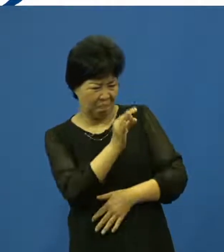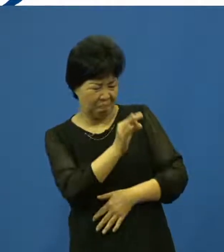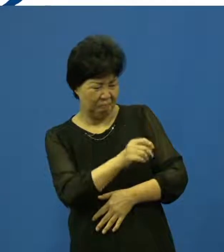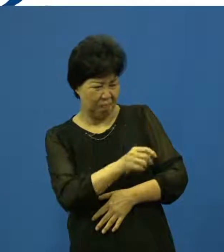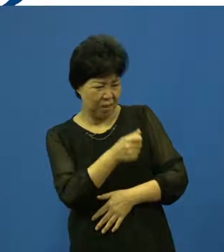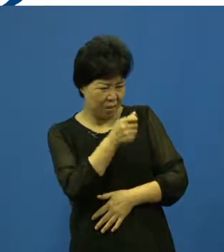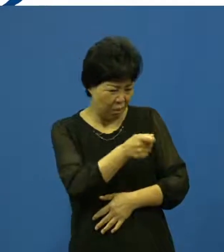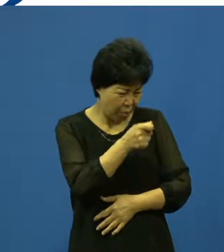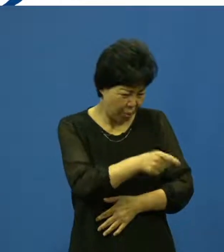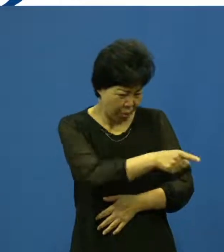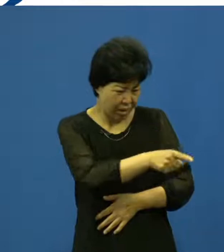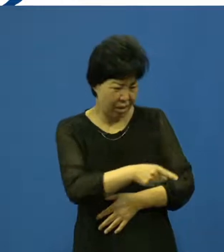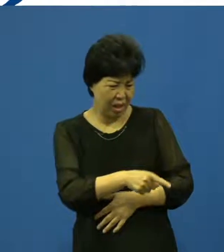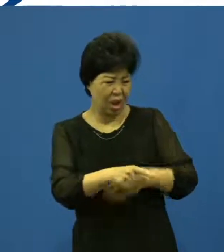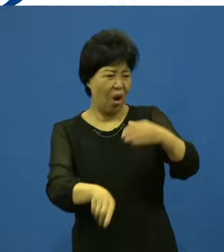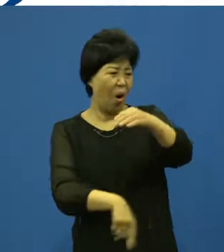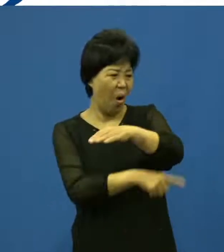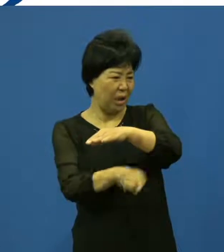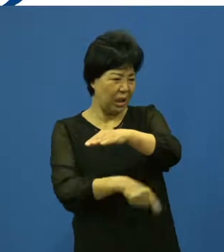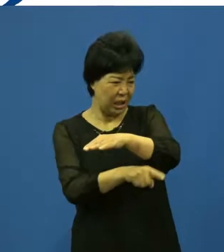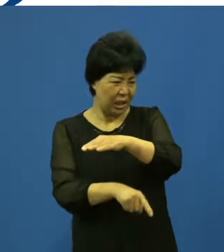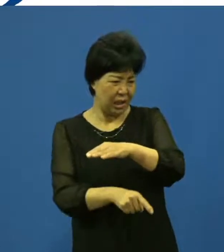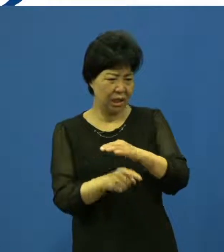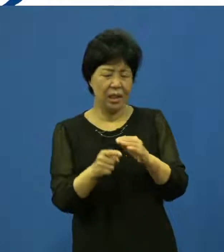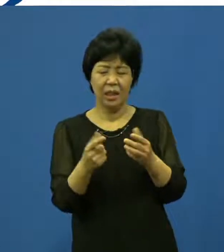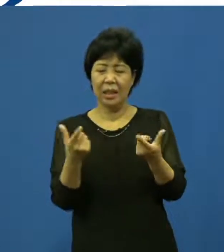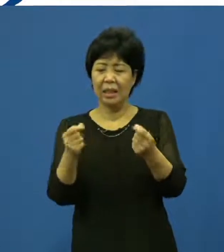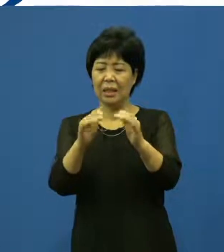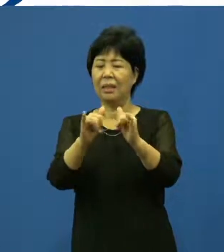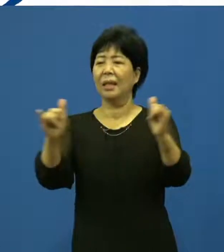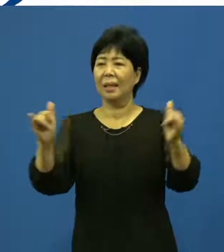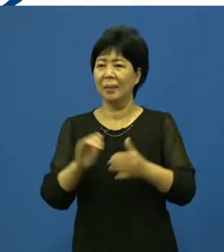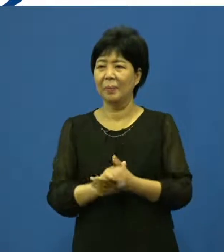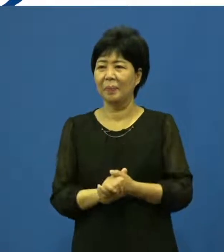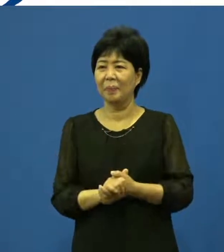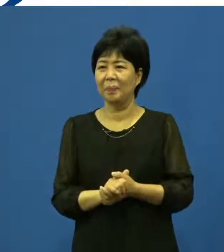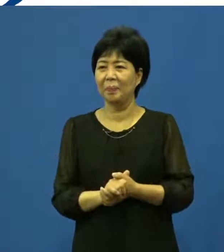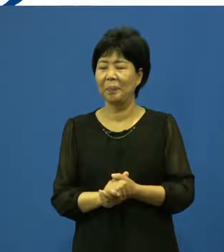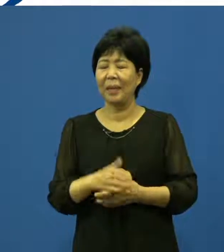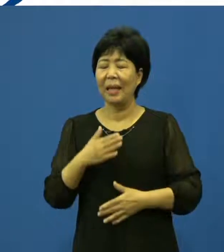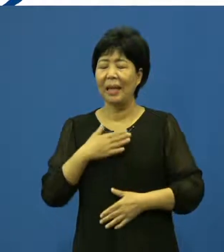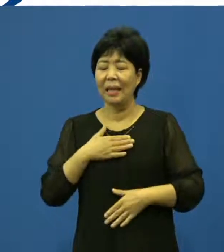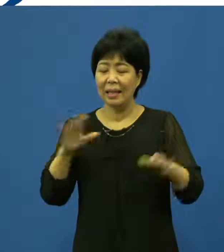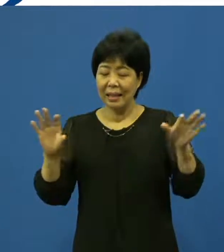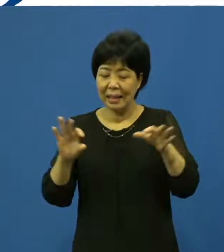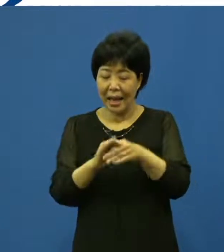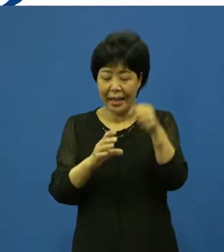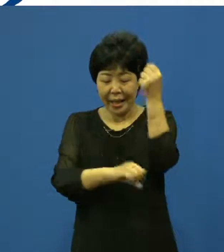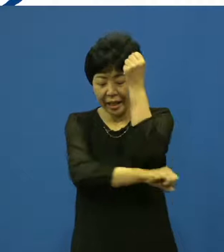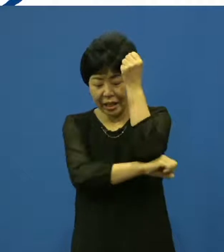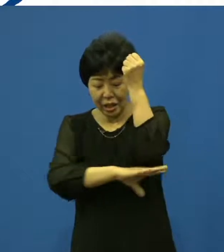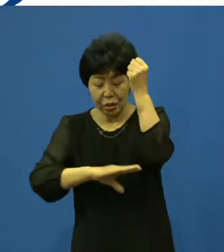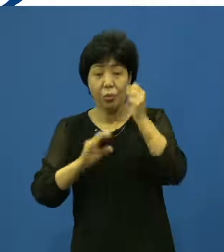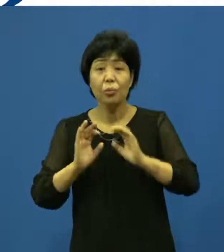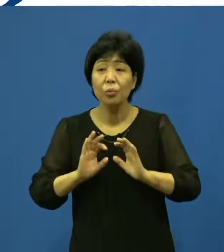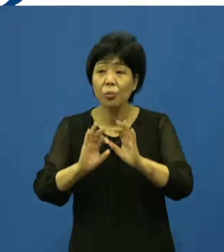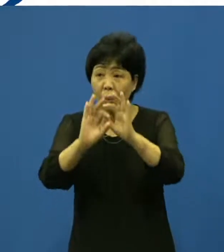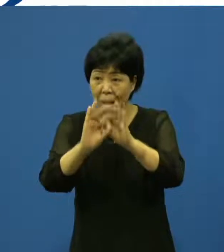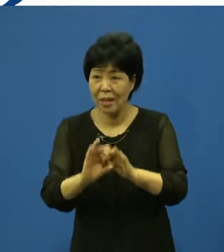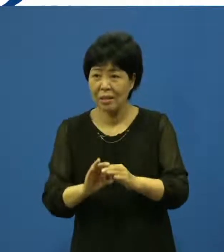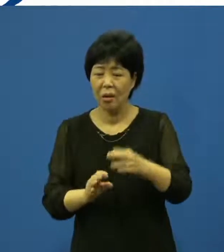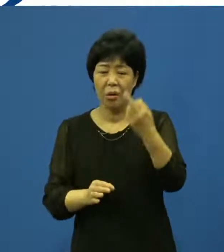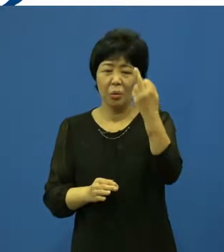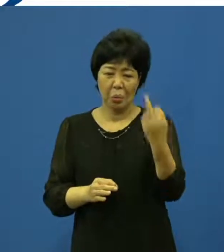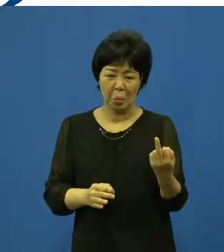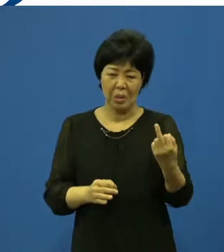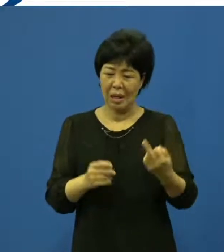엉터리 같은 인간인가를 고발하고 있습니다. 그런 자기만의 기준으로 동생과